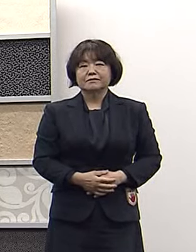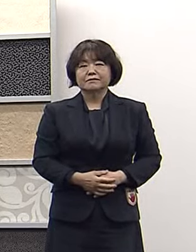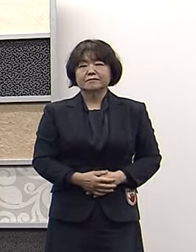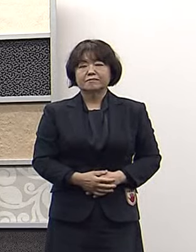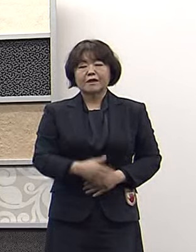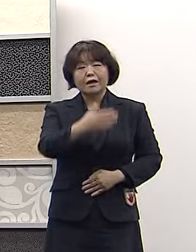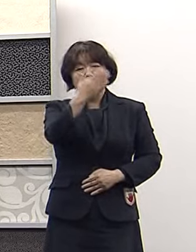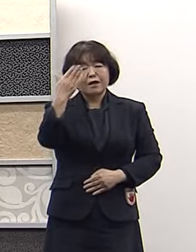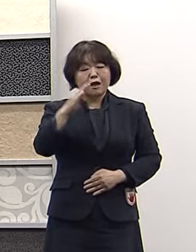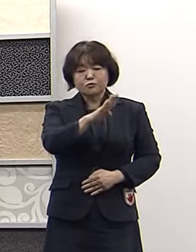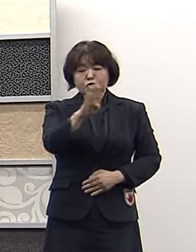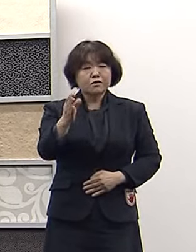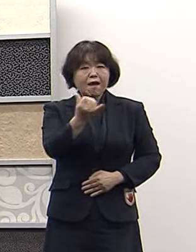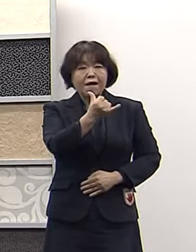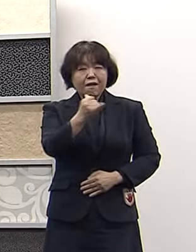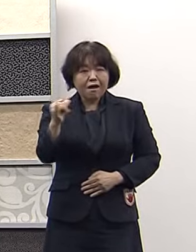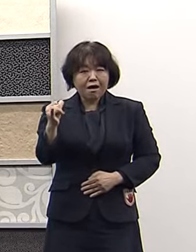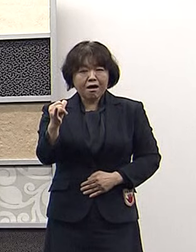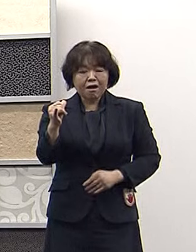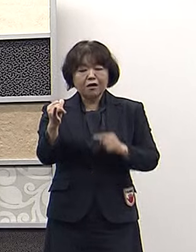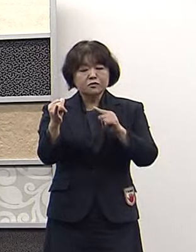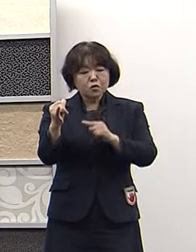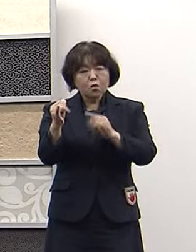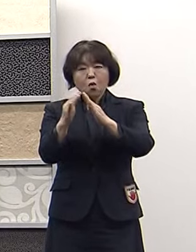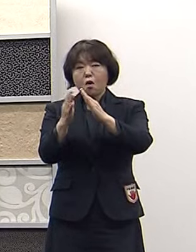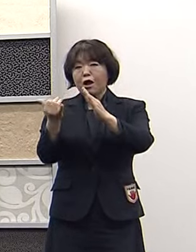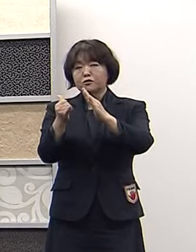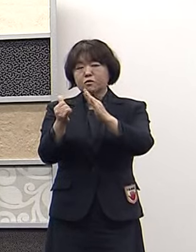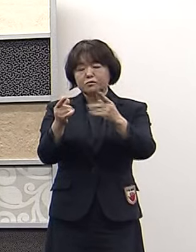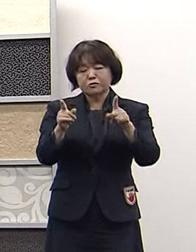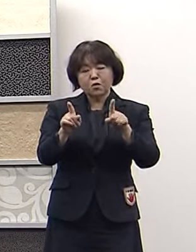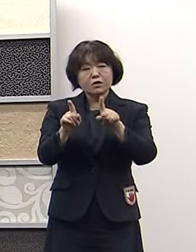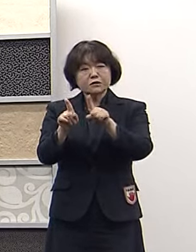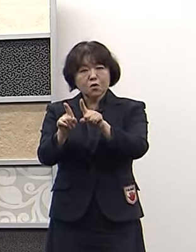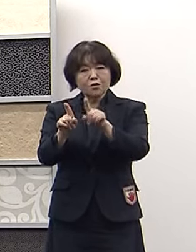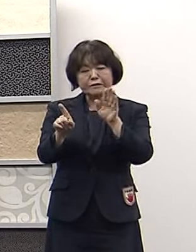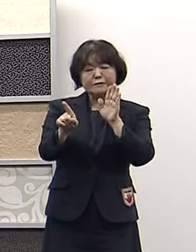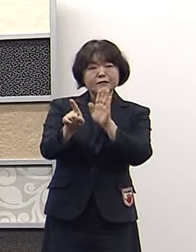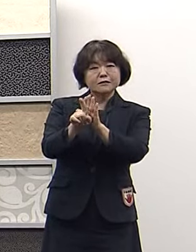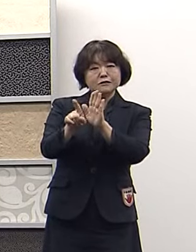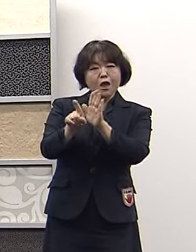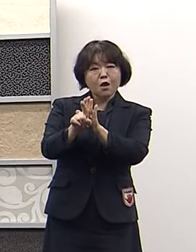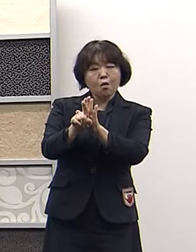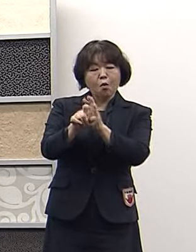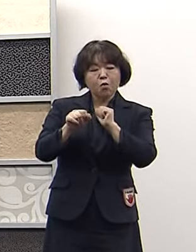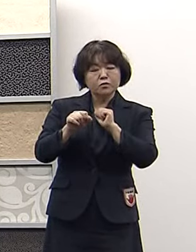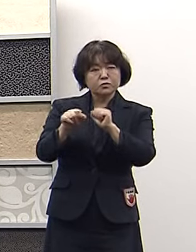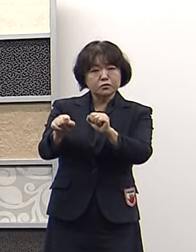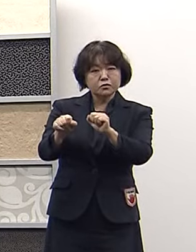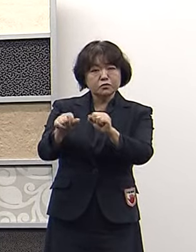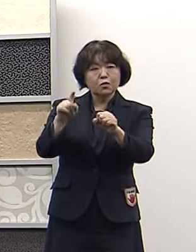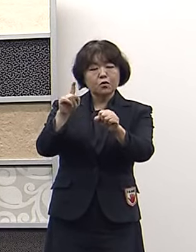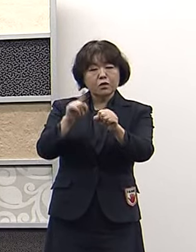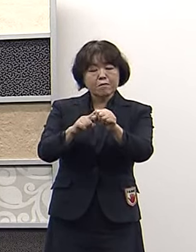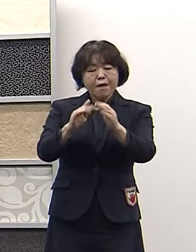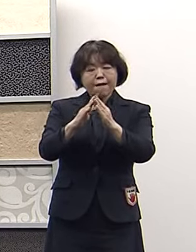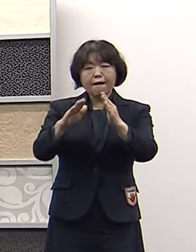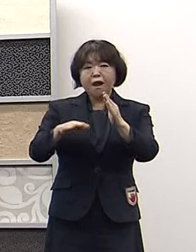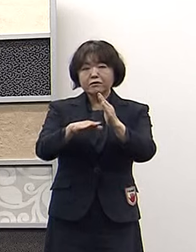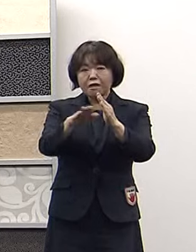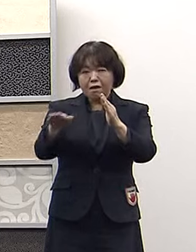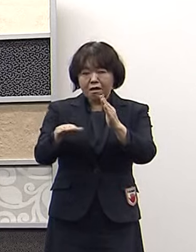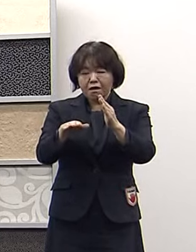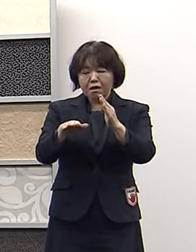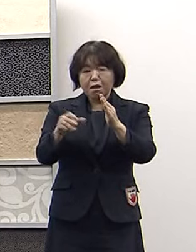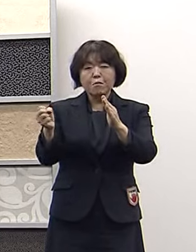ヤングケアラー、あるいはそのご家族に寄り添い支援を行っていくためには、家庭の状況や育った環境に